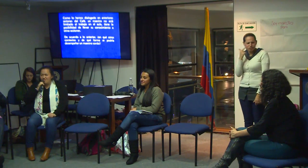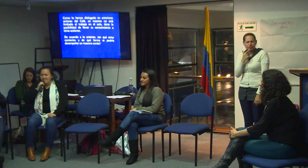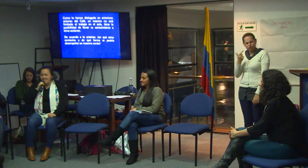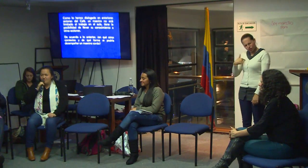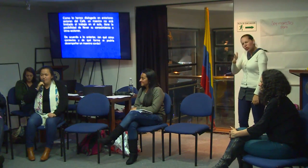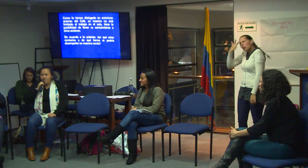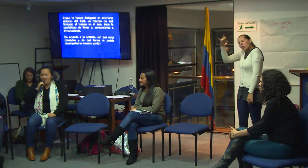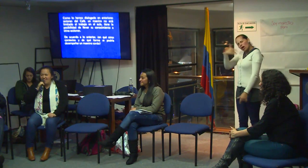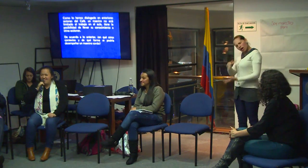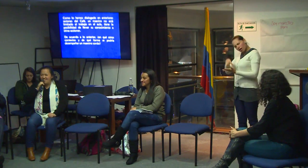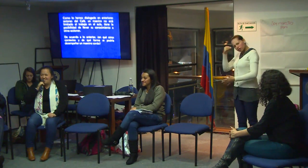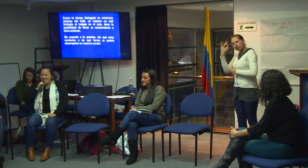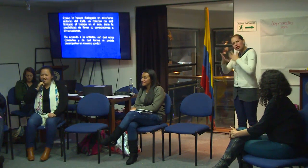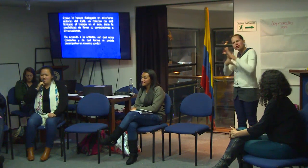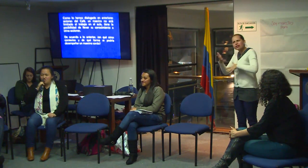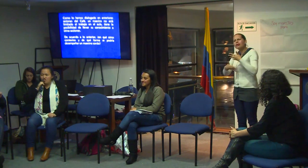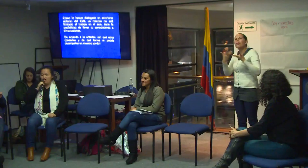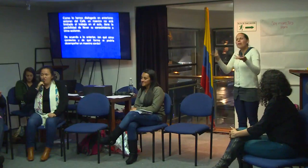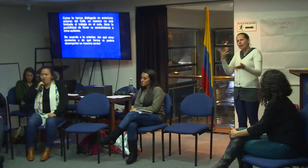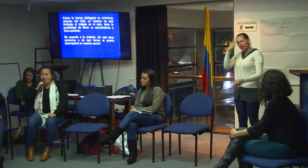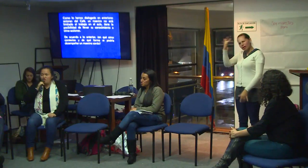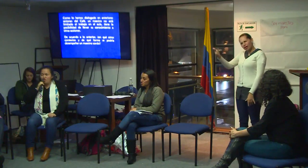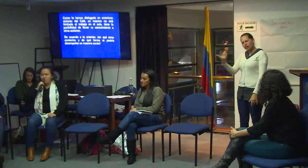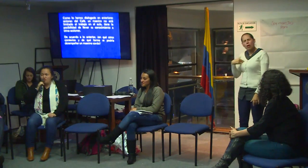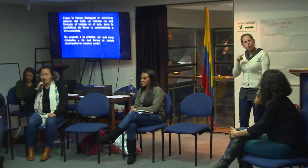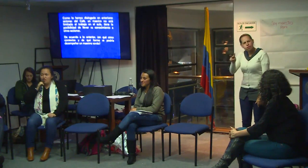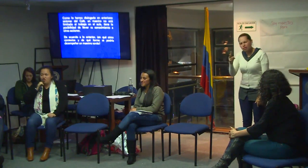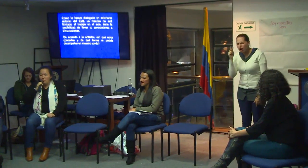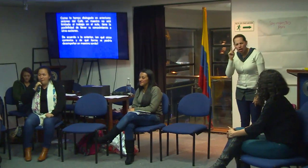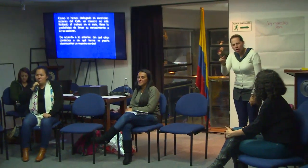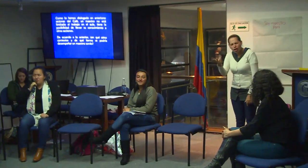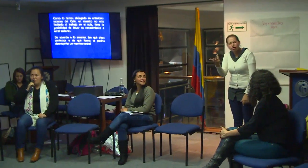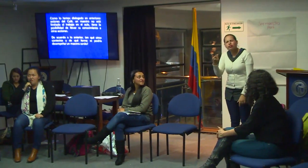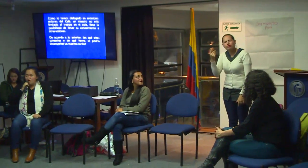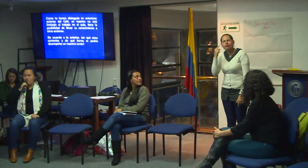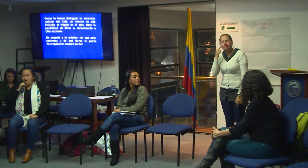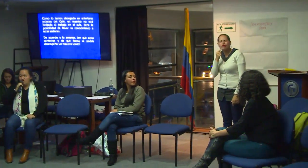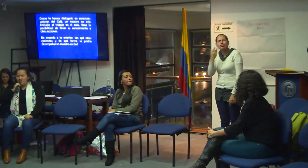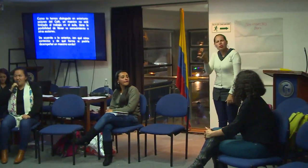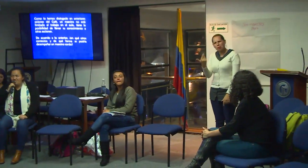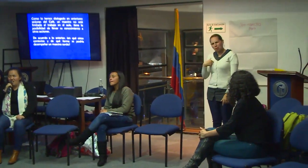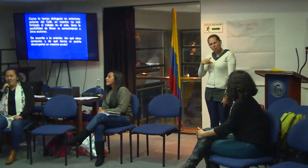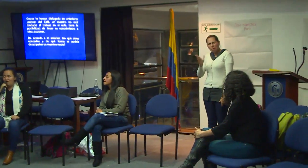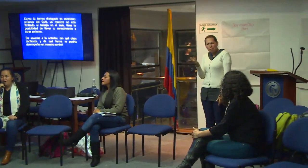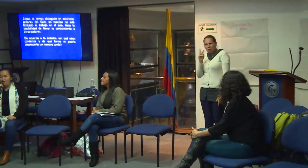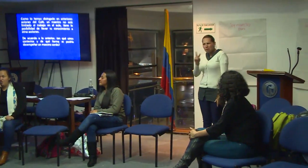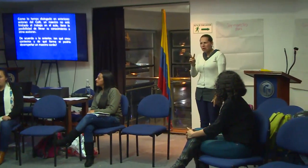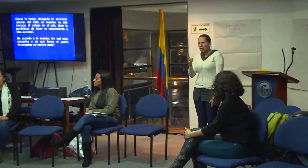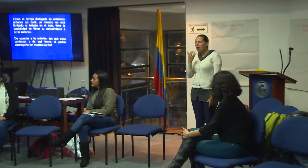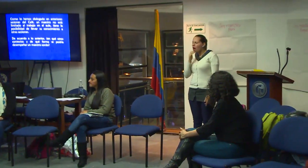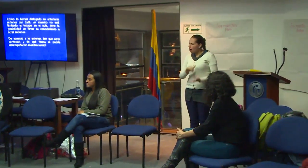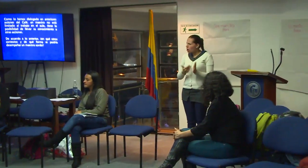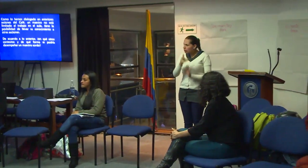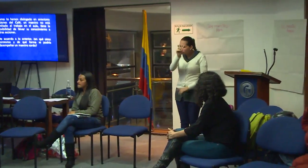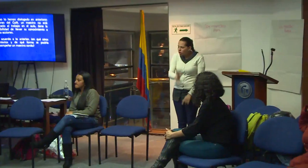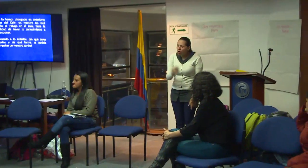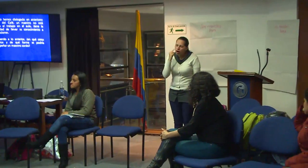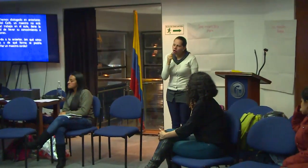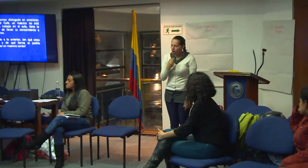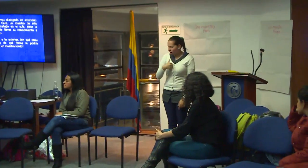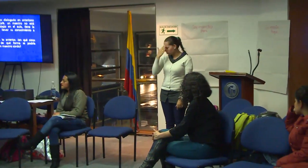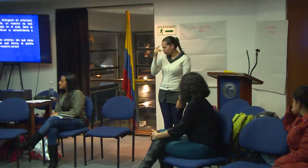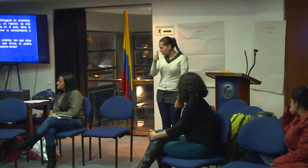yo? ¿Por qué? Si yo no veo al sordo, entonces cuando yo paso, como yo no sé que él está, lo ignoro. No